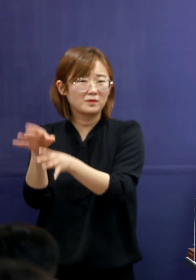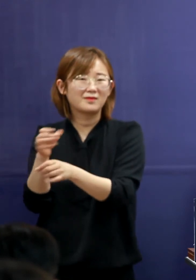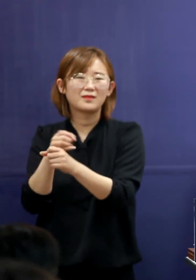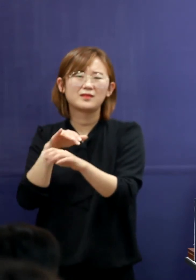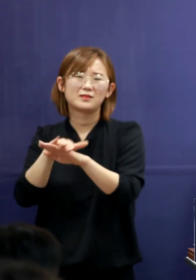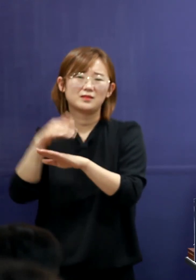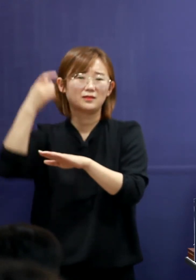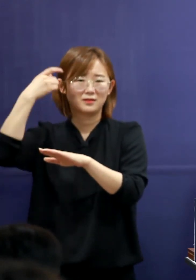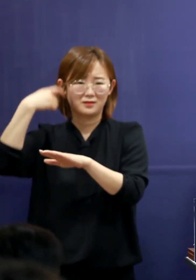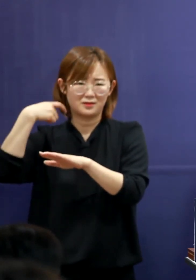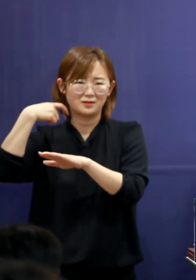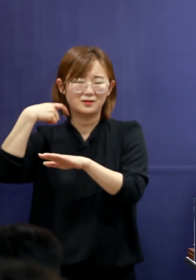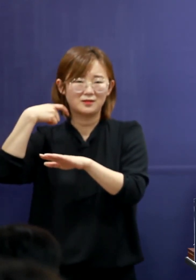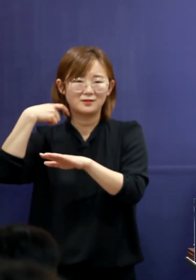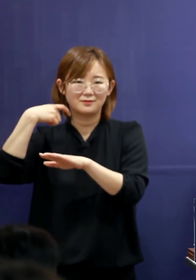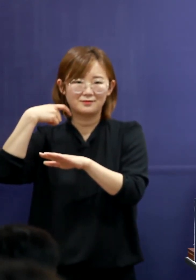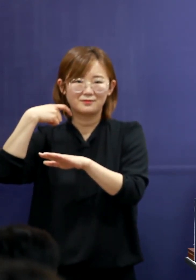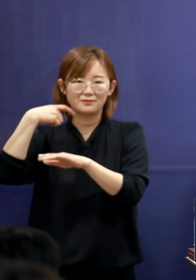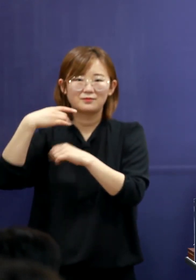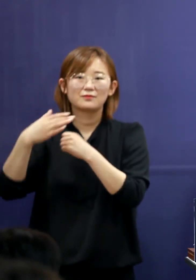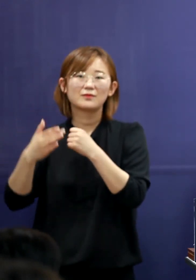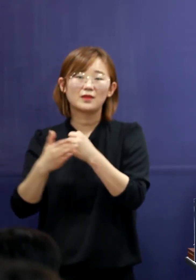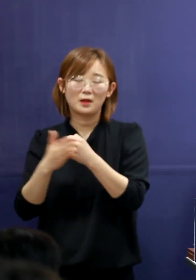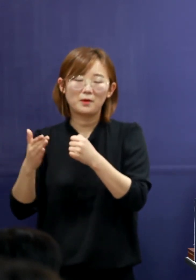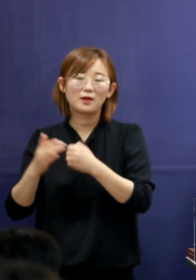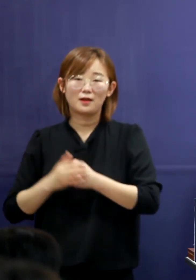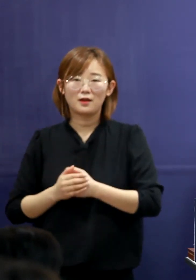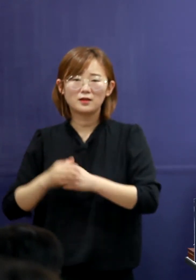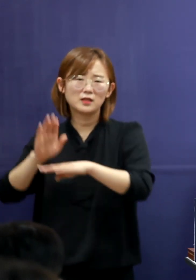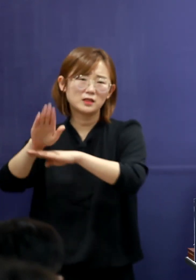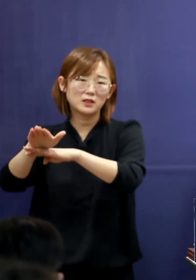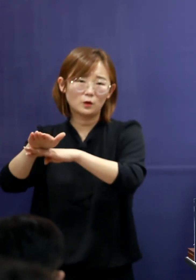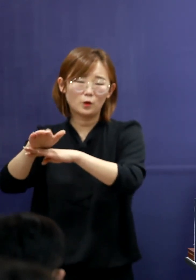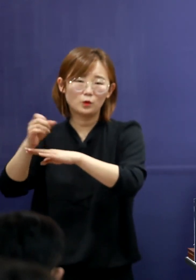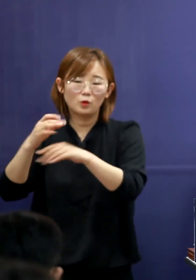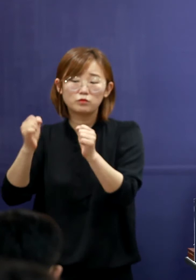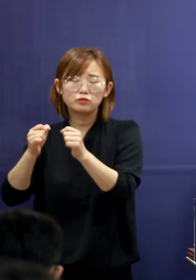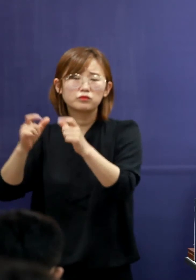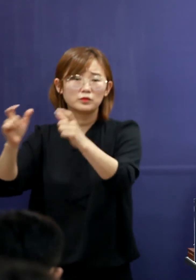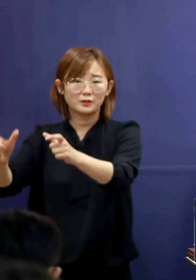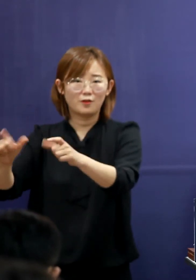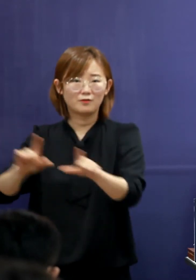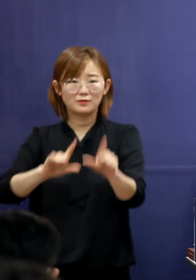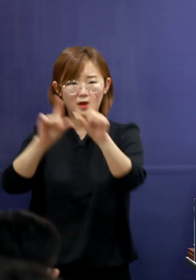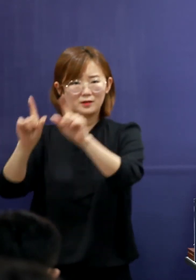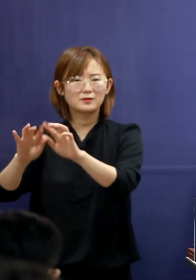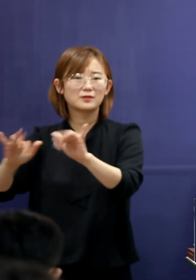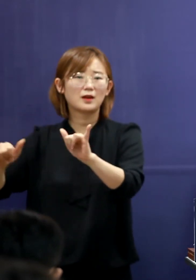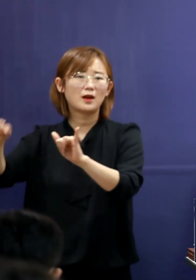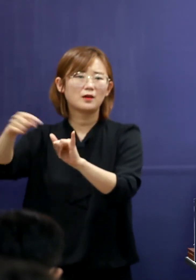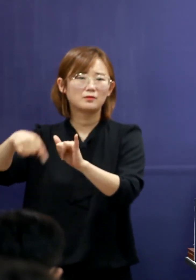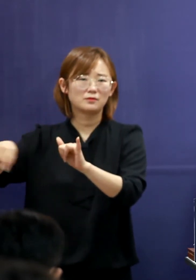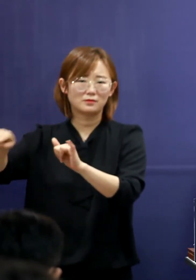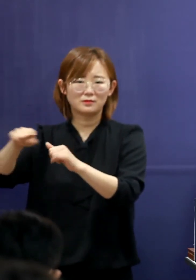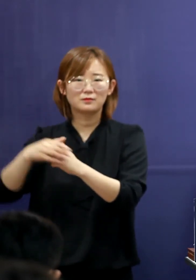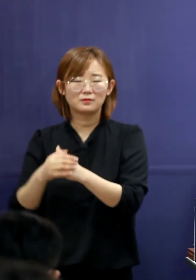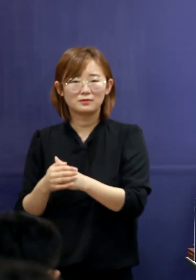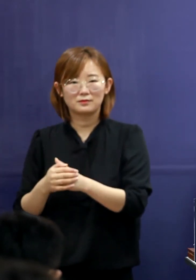이제 그 구도심 쪽에 사시는 분들은 이걸 전반적으로 재개발